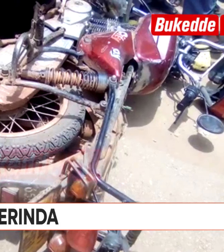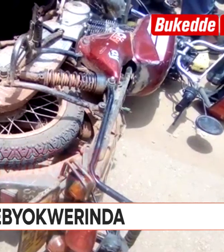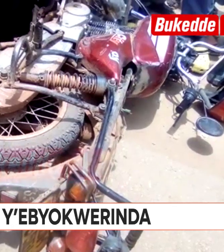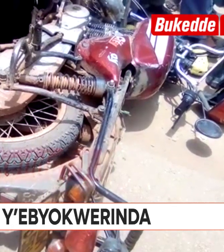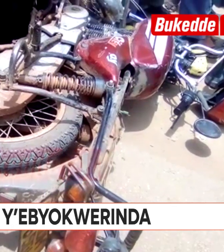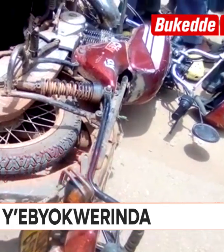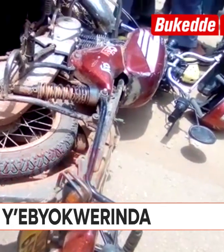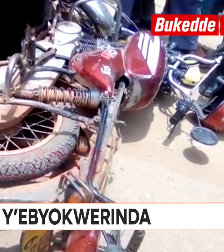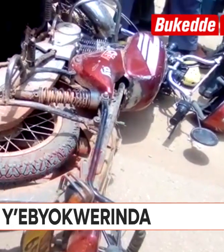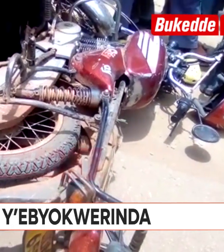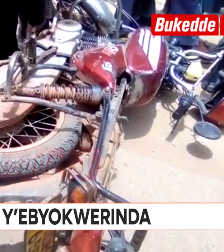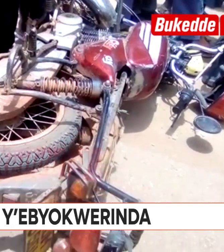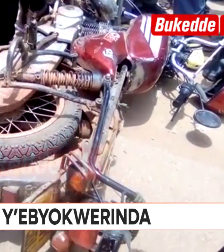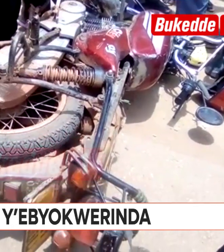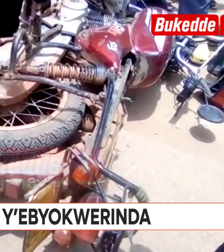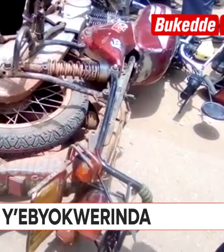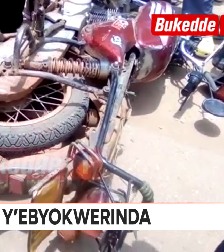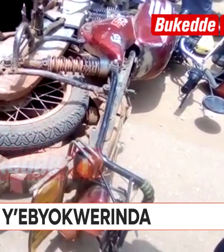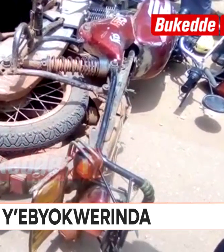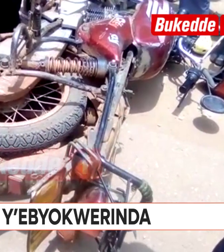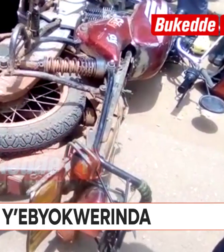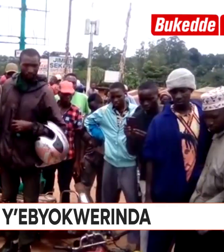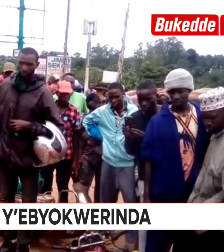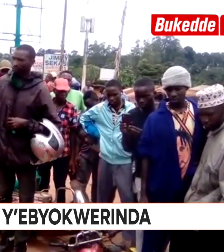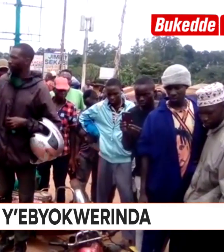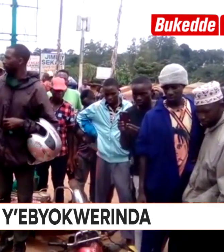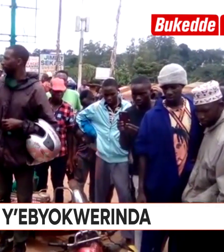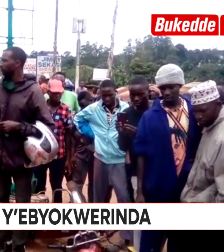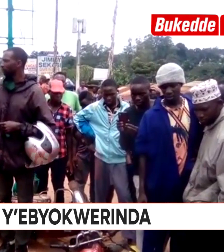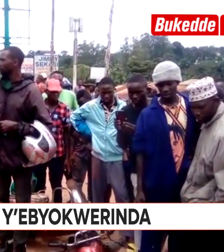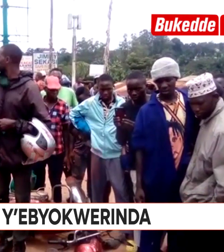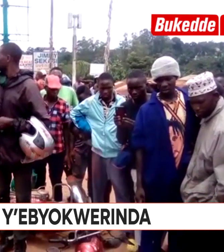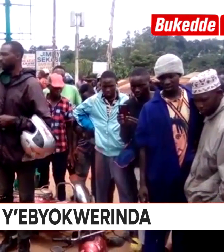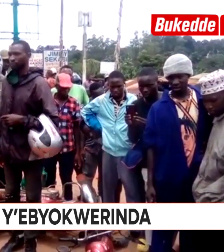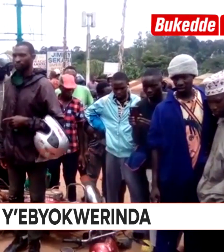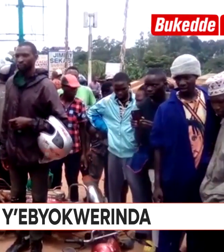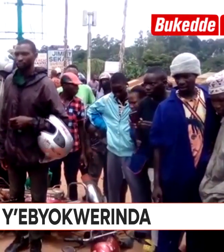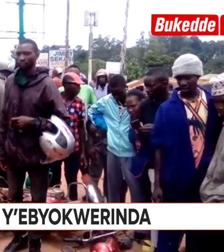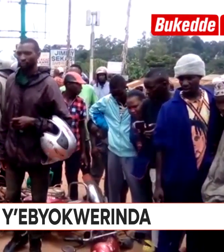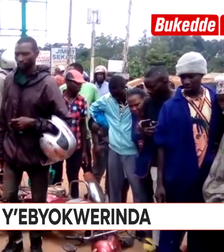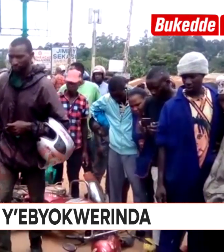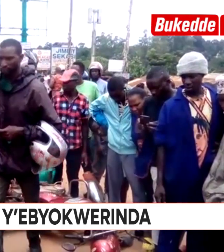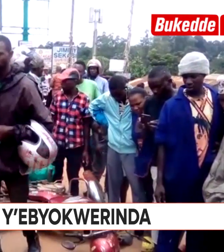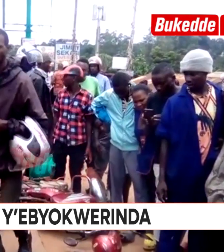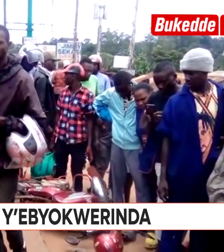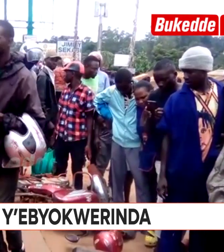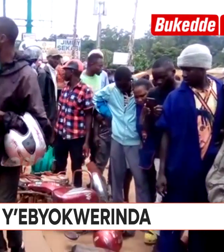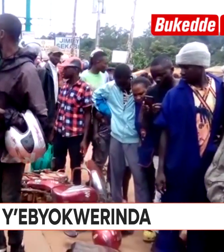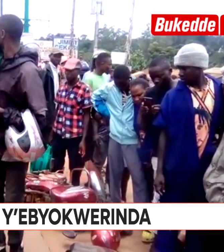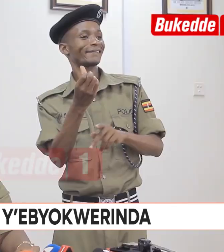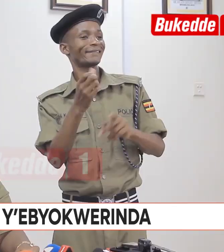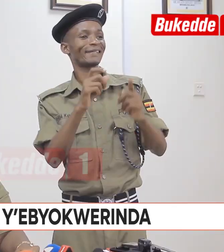Alipote ya polisi enelazo uvenja wabado mkanda ulea sekukulu. Nga falida nambi maogela polisi ya viduka. Mbwanyo